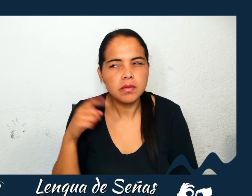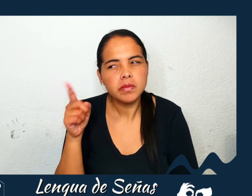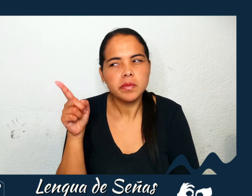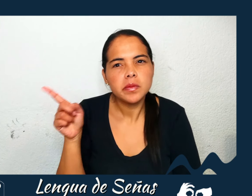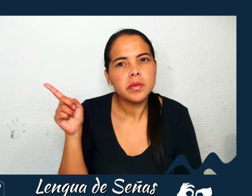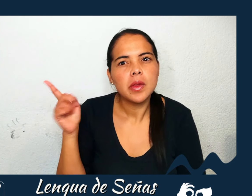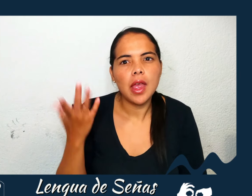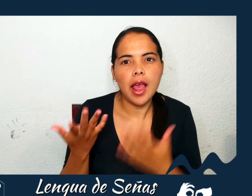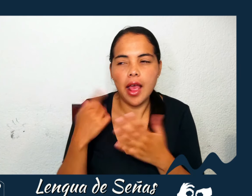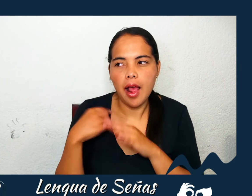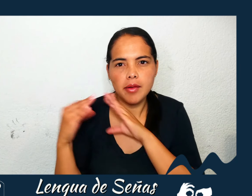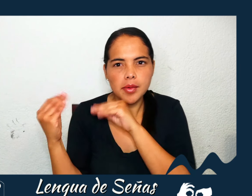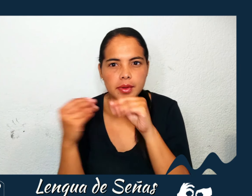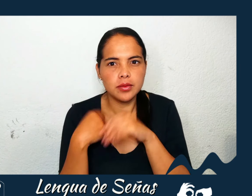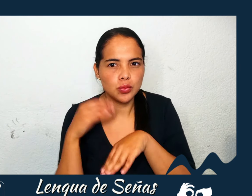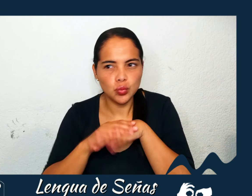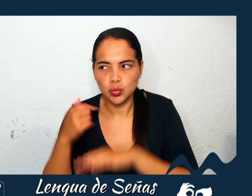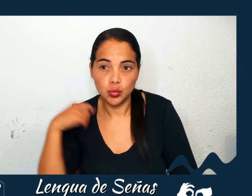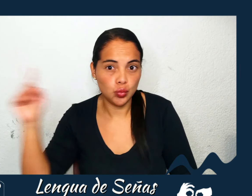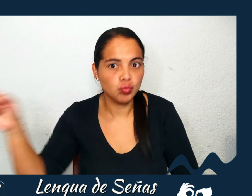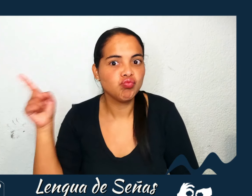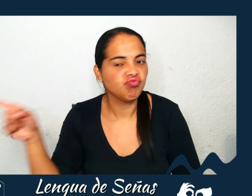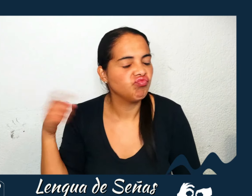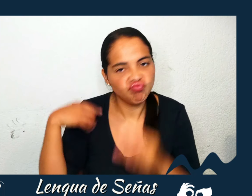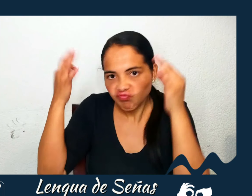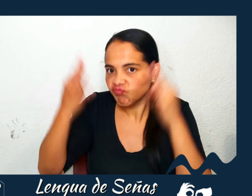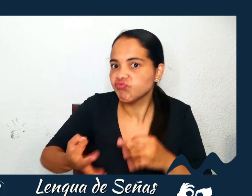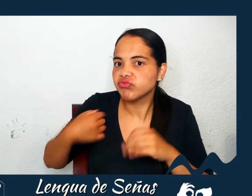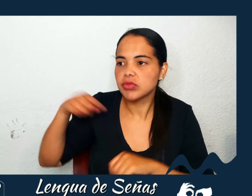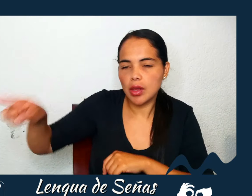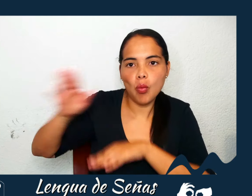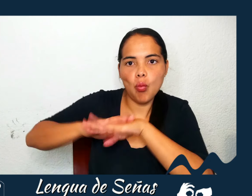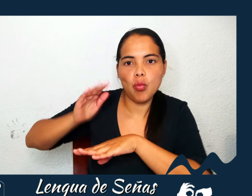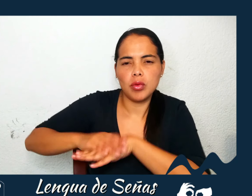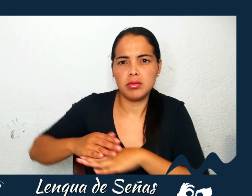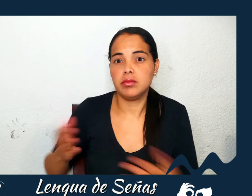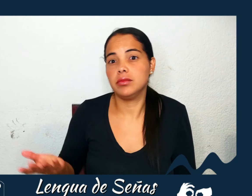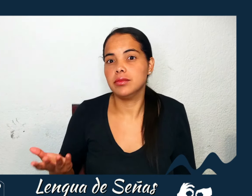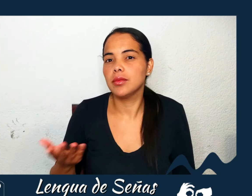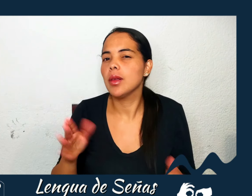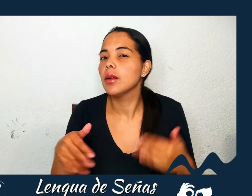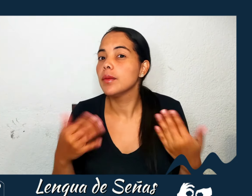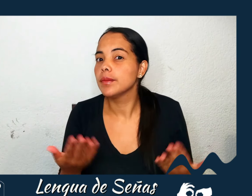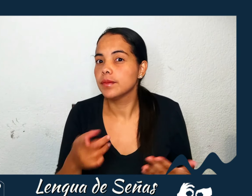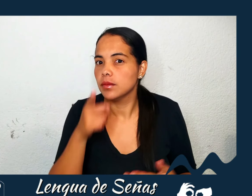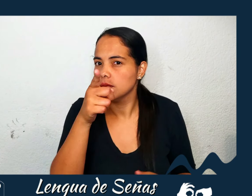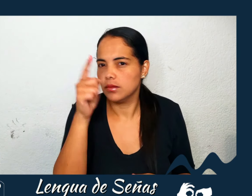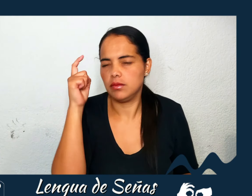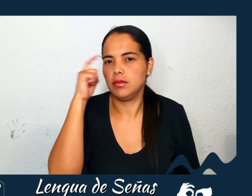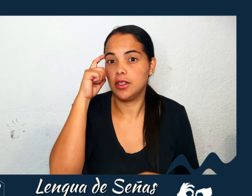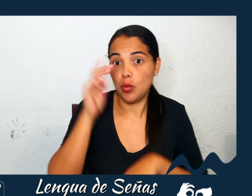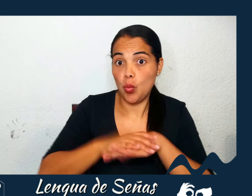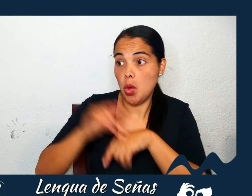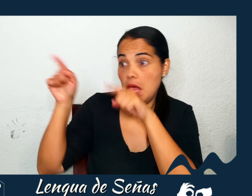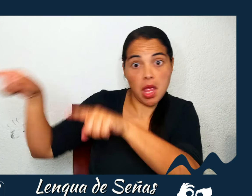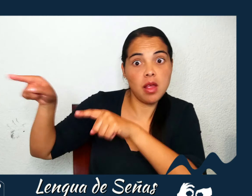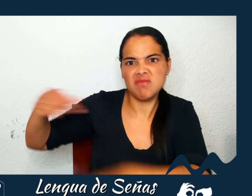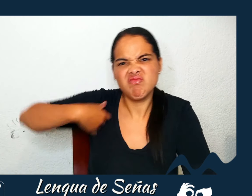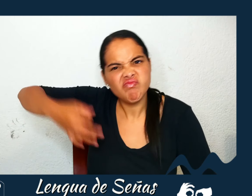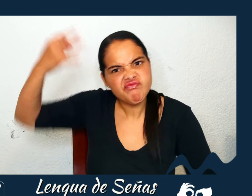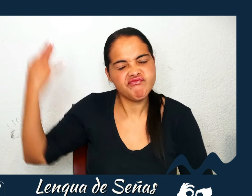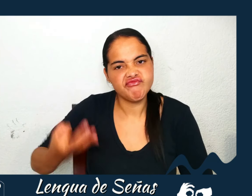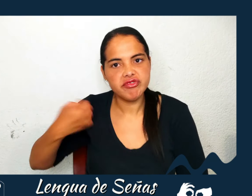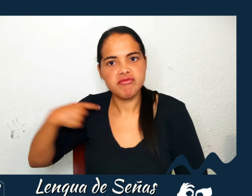o porque alguien dijo algo, yo consideré en ese instante un juicio que no necesariamente